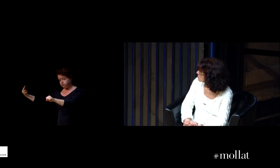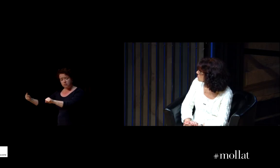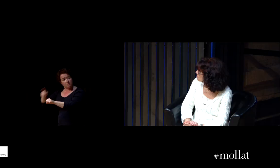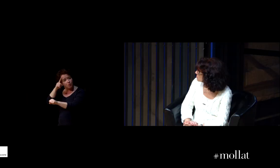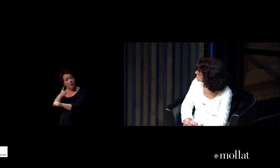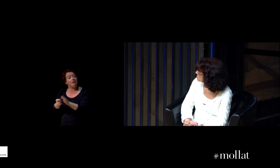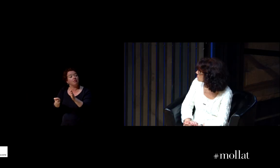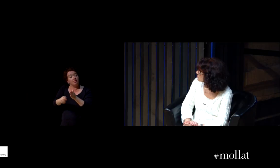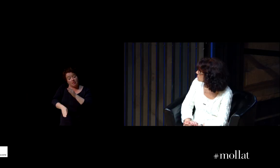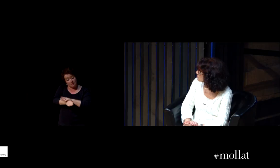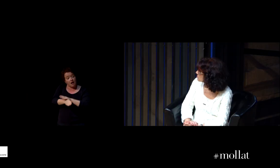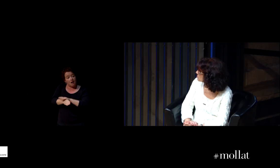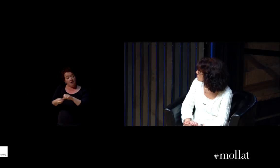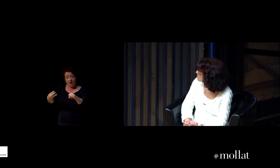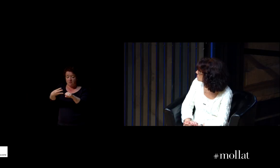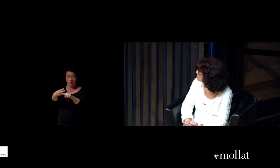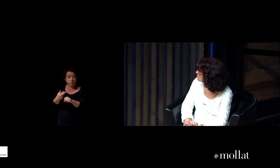performant.